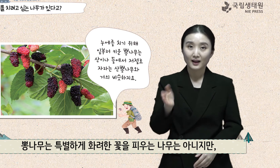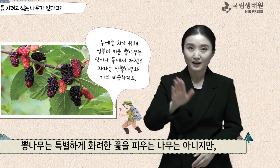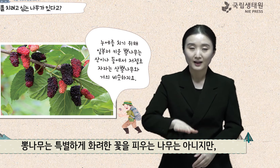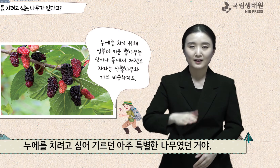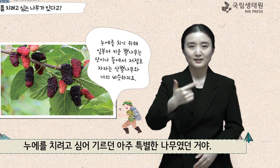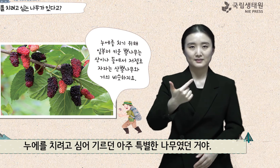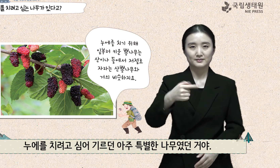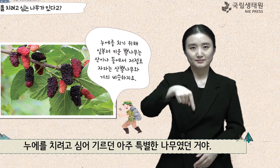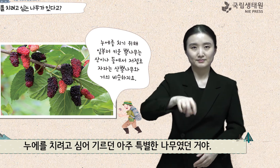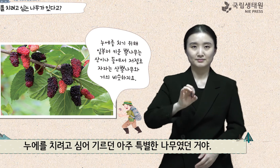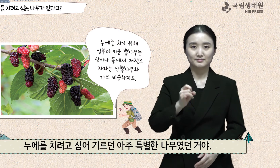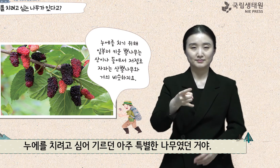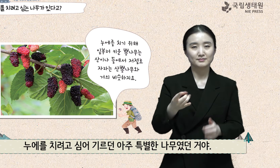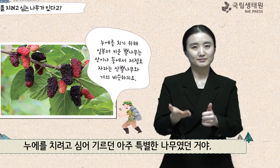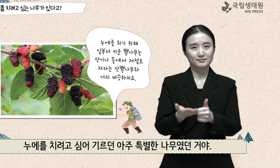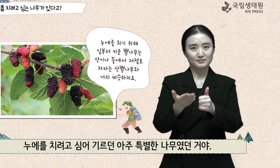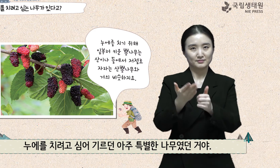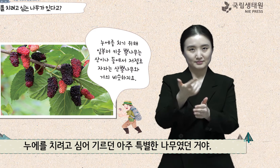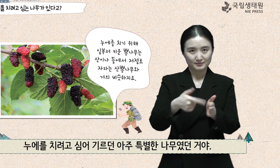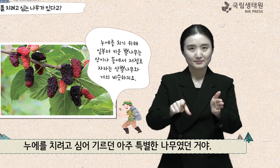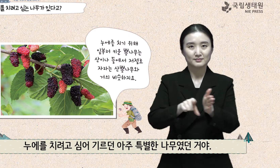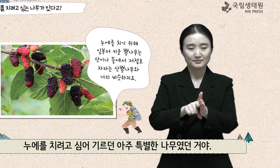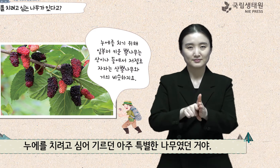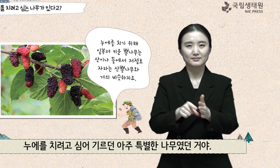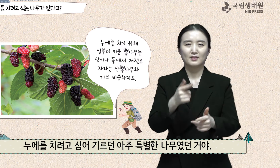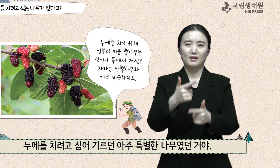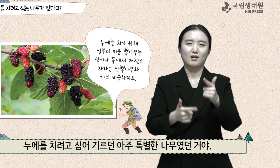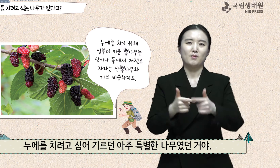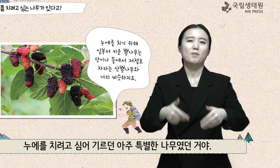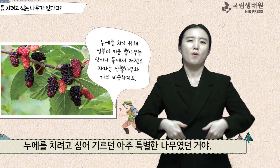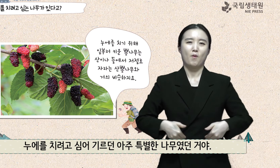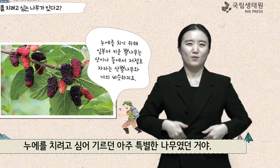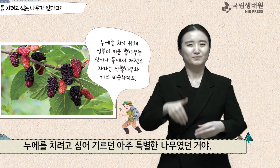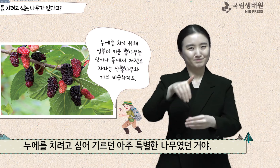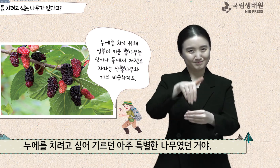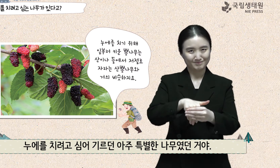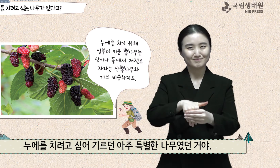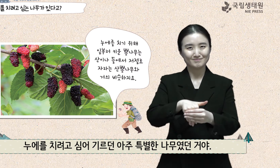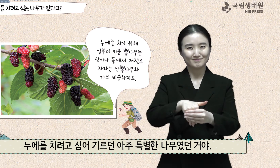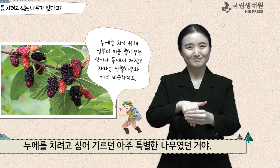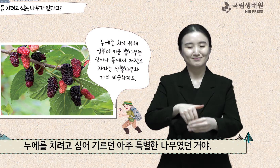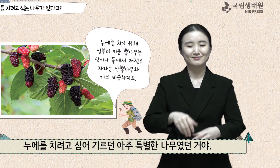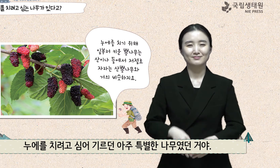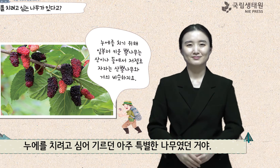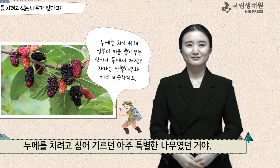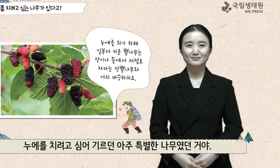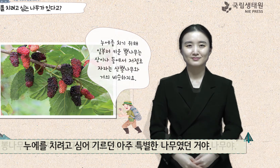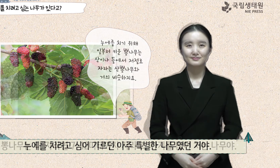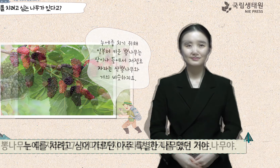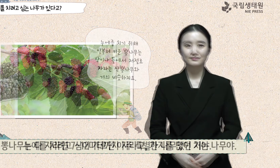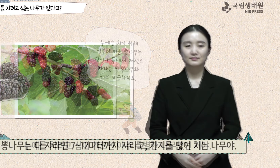아니지만 누에를 치려고 심어 기르던 아주 특별한 나무였던 거야